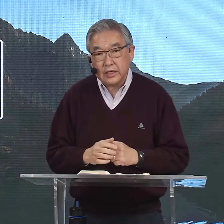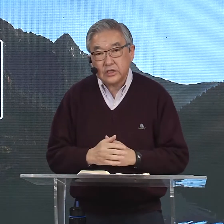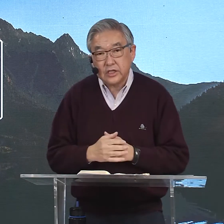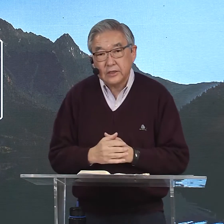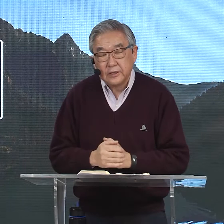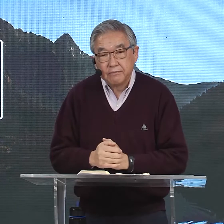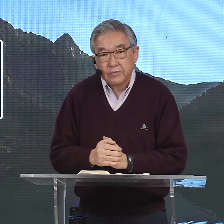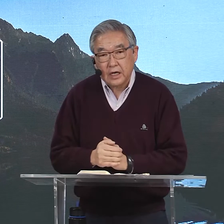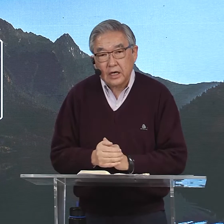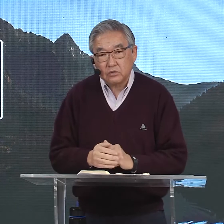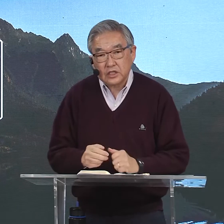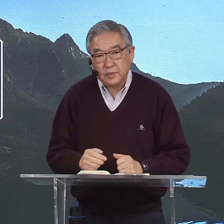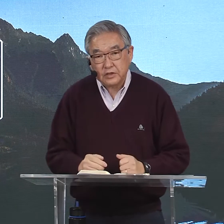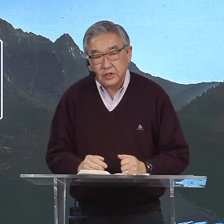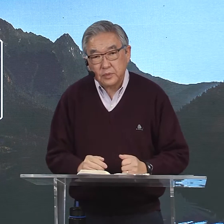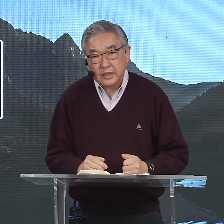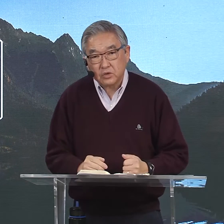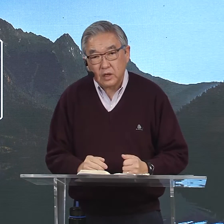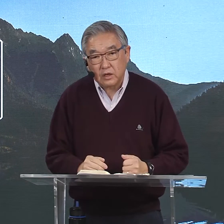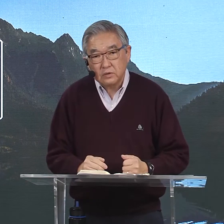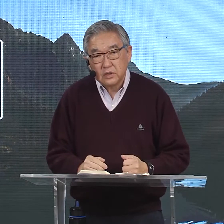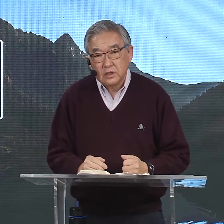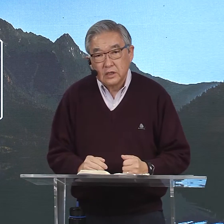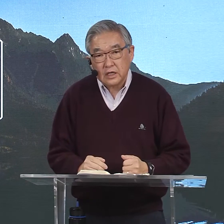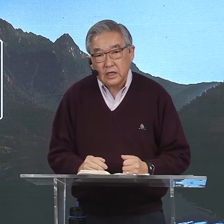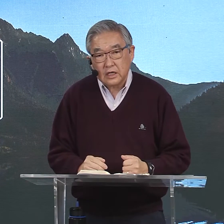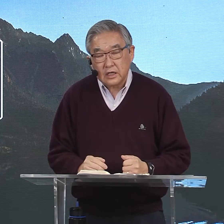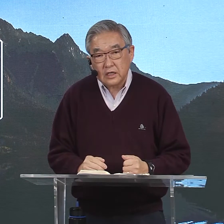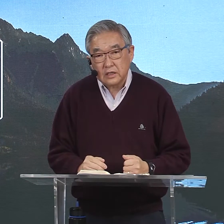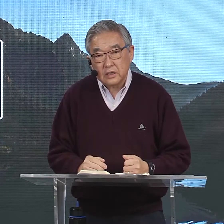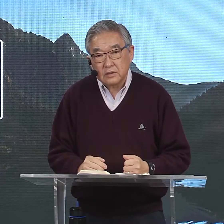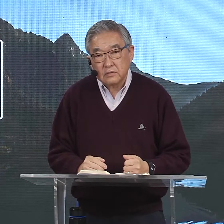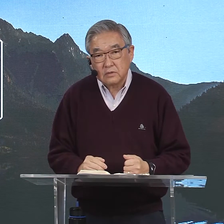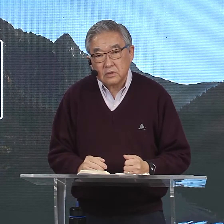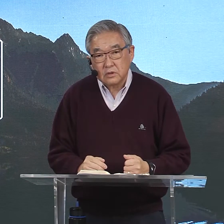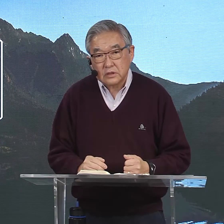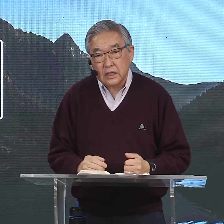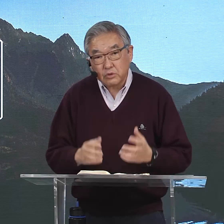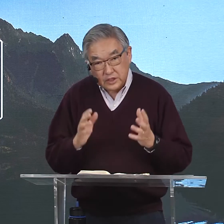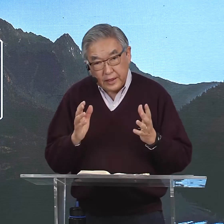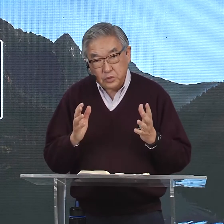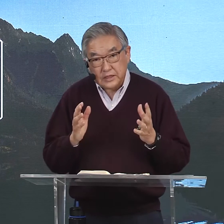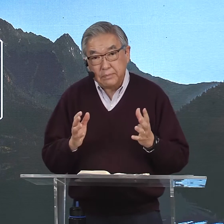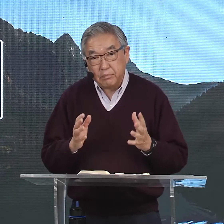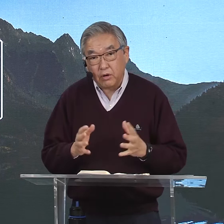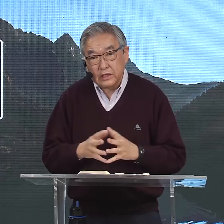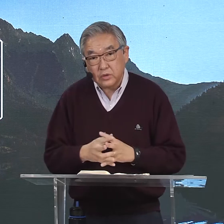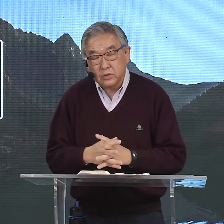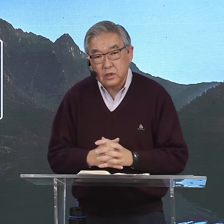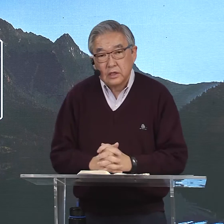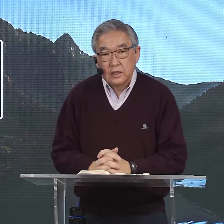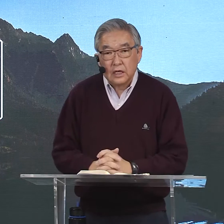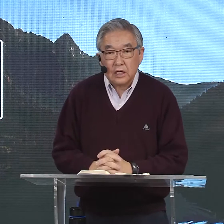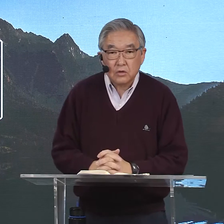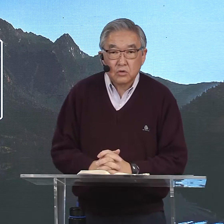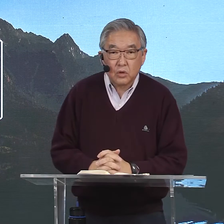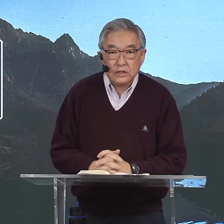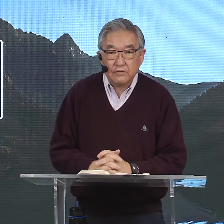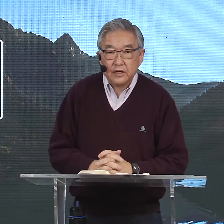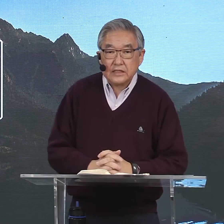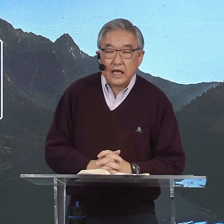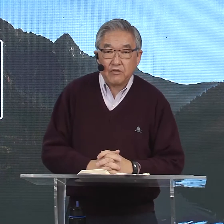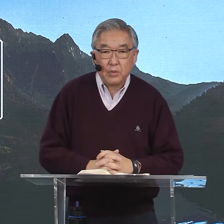primeiramente no aspecto espiritual a no aspecto simbólico